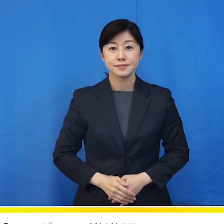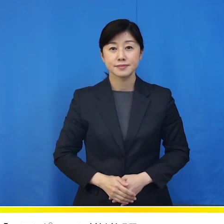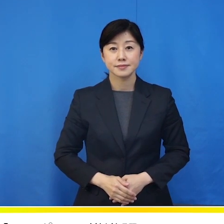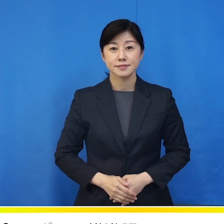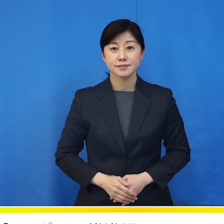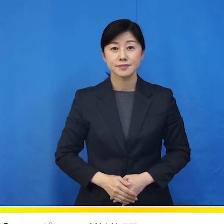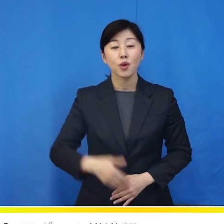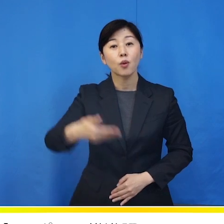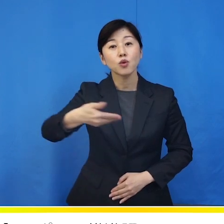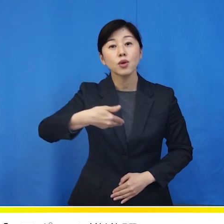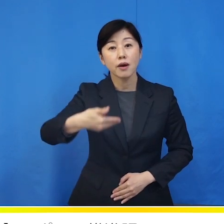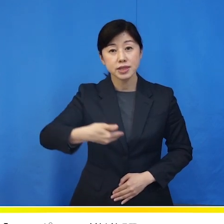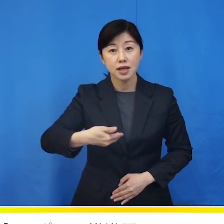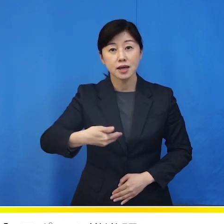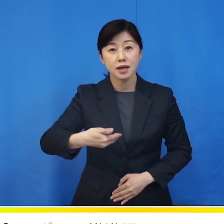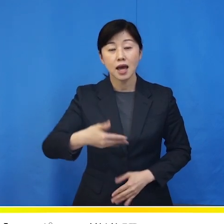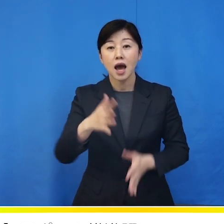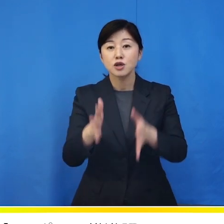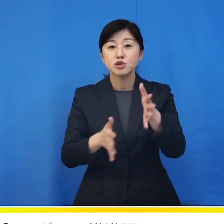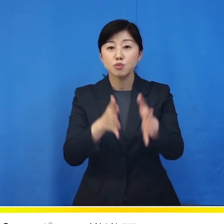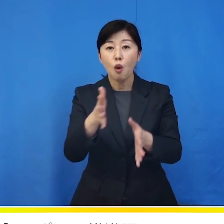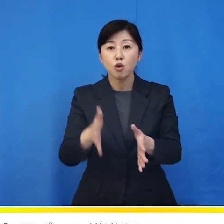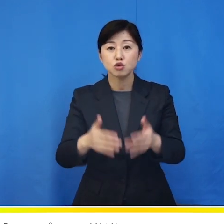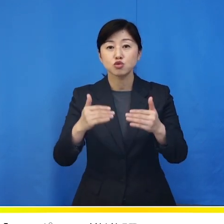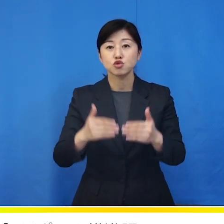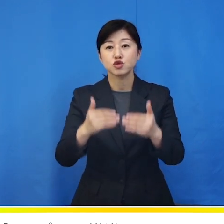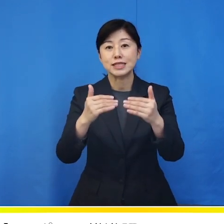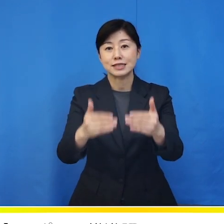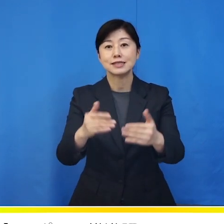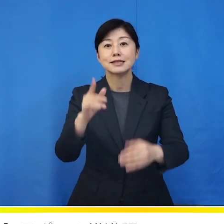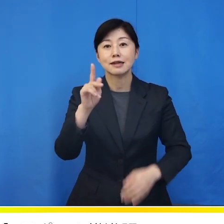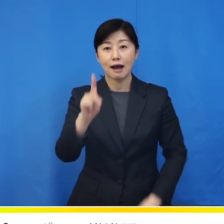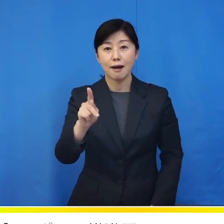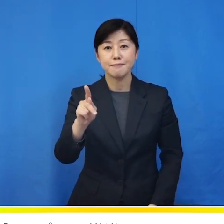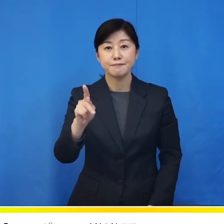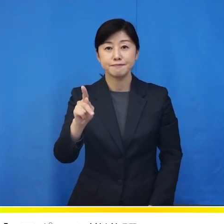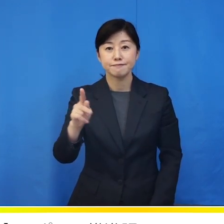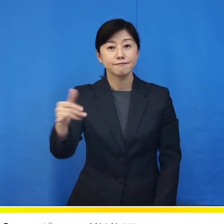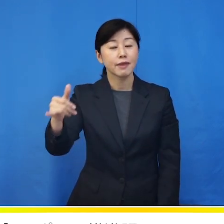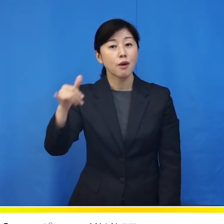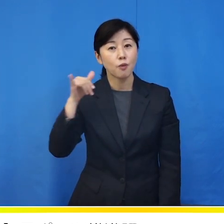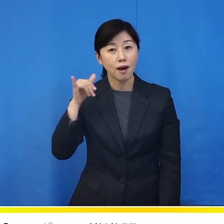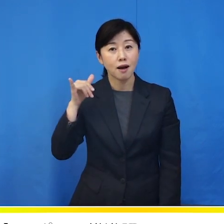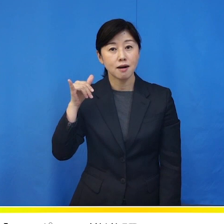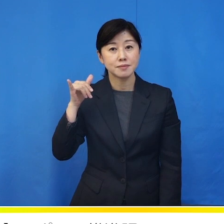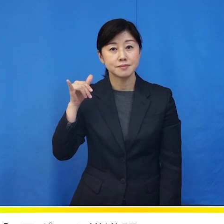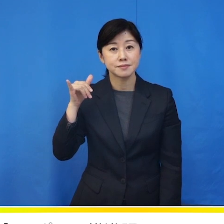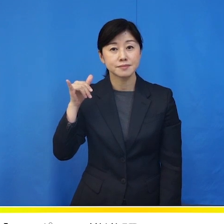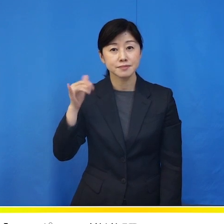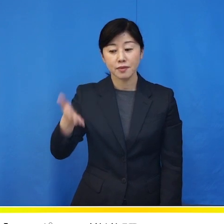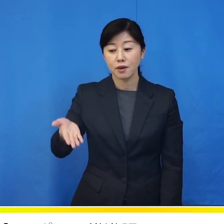お問い合わせはスポーツ推進課電話